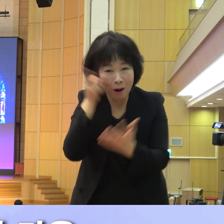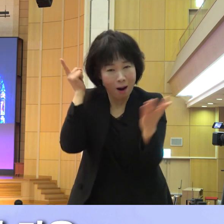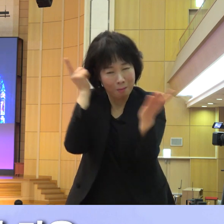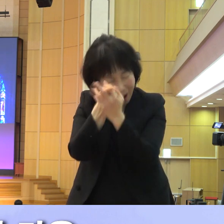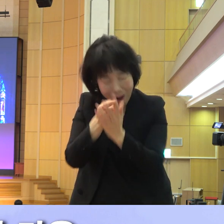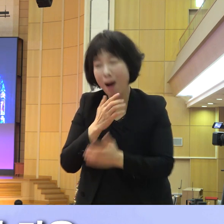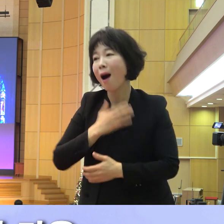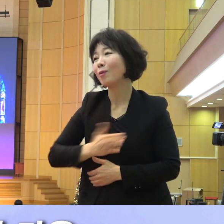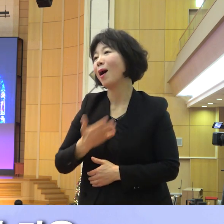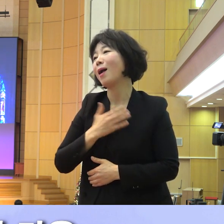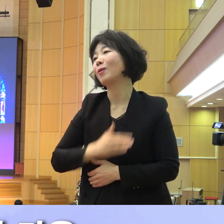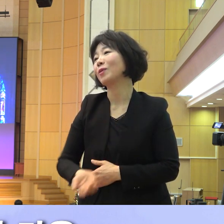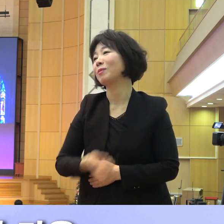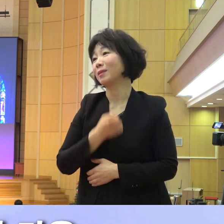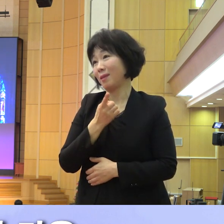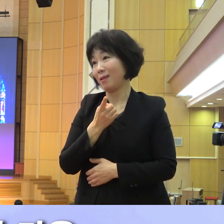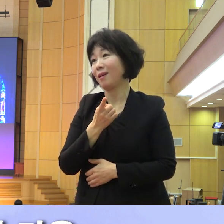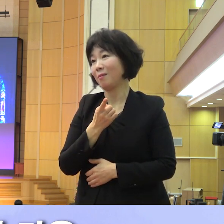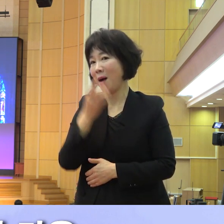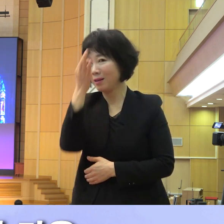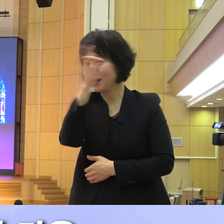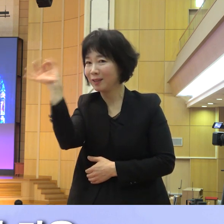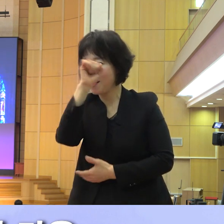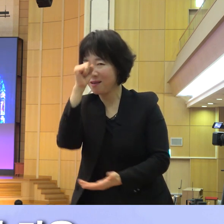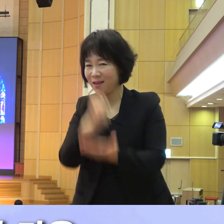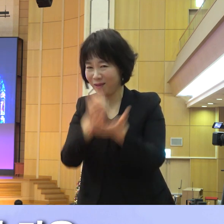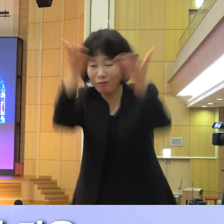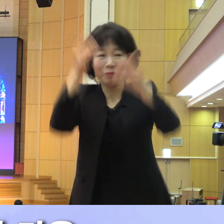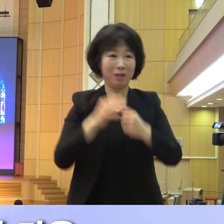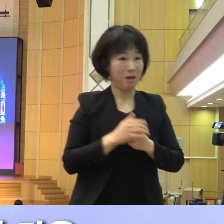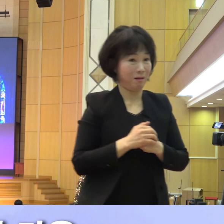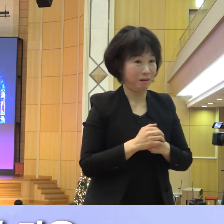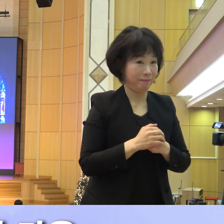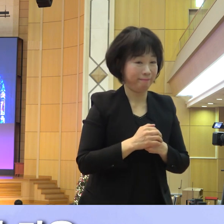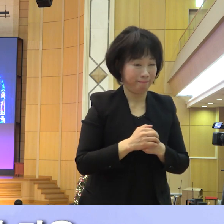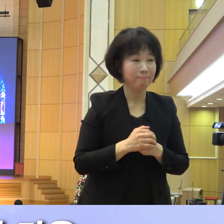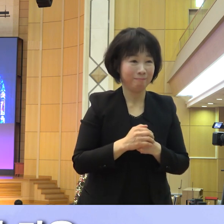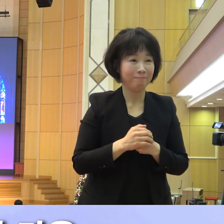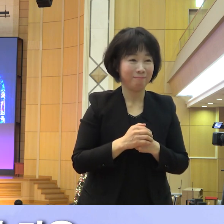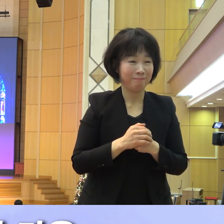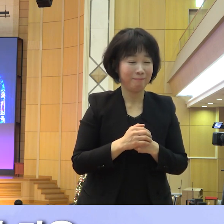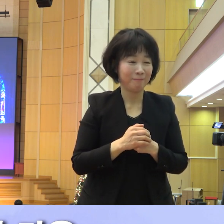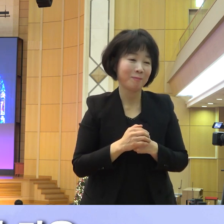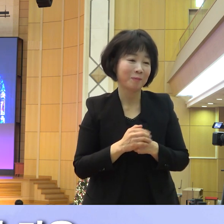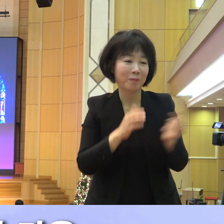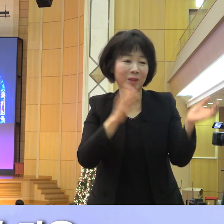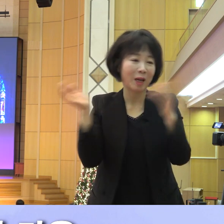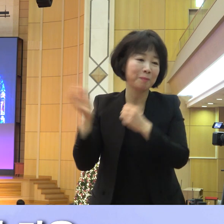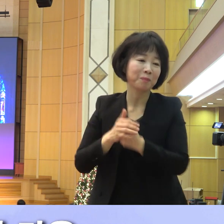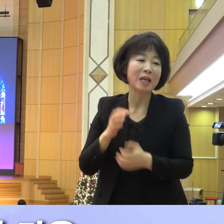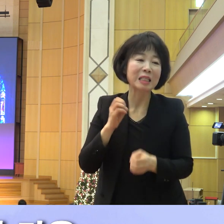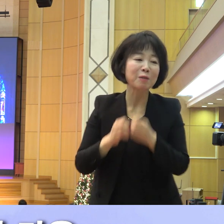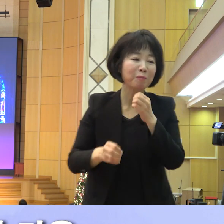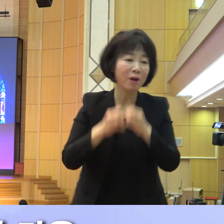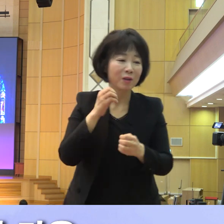아노라. 시편 128편 1절부터 4절의 말씀을 보겠습니다.